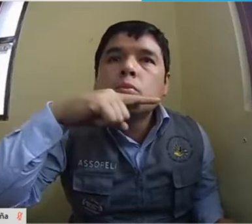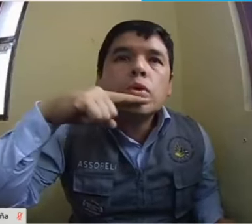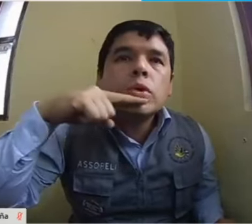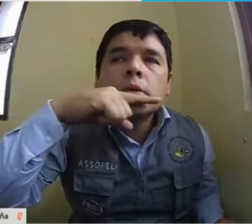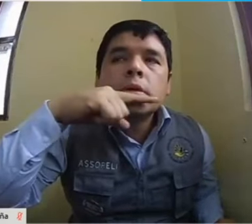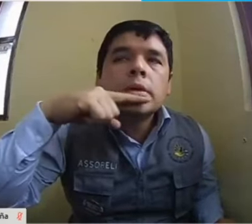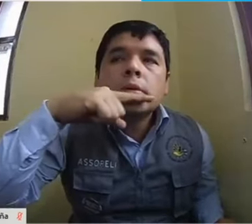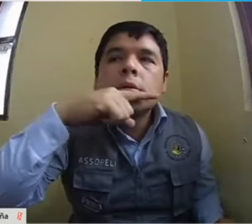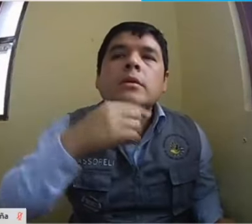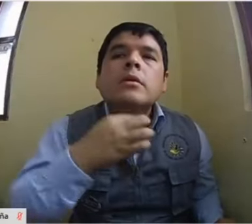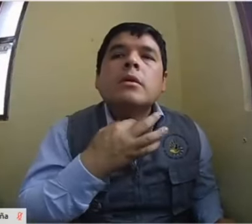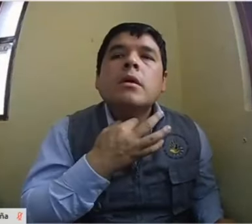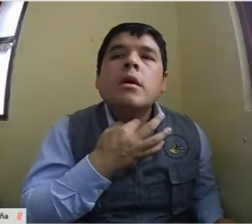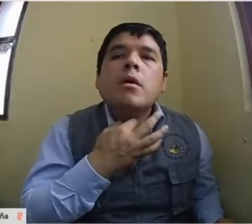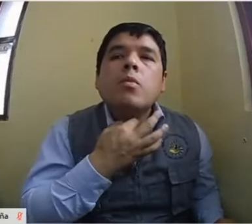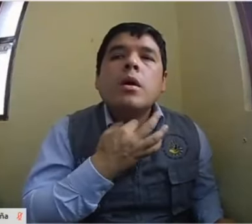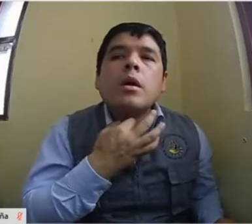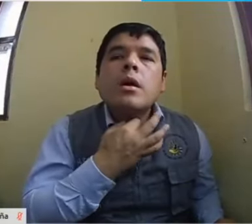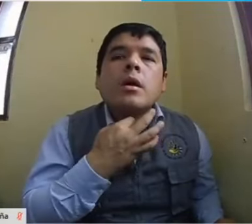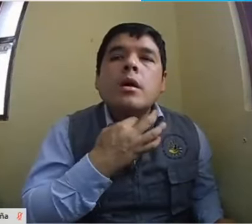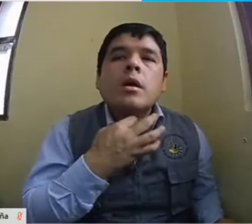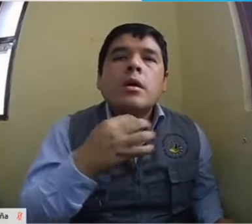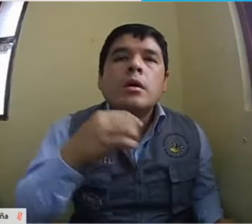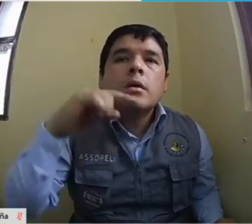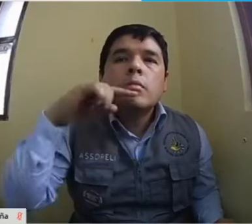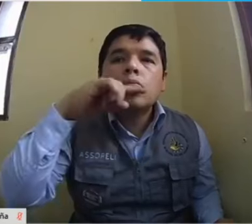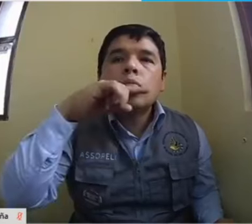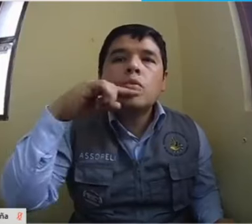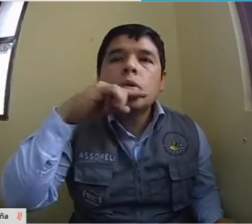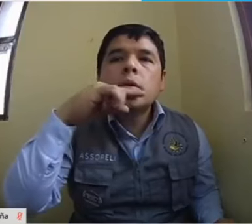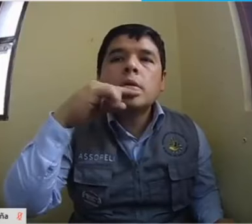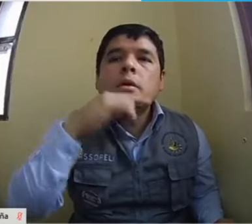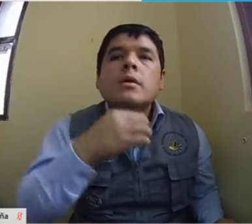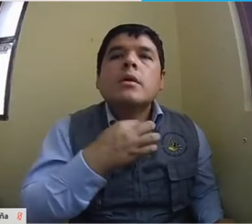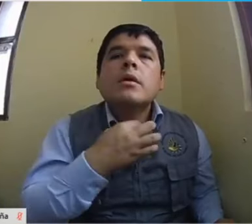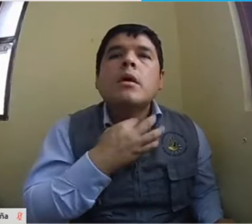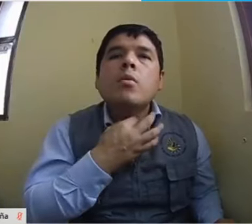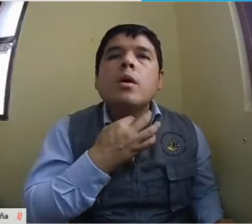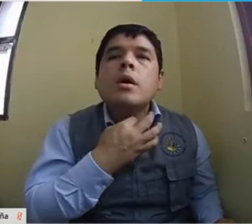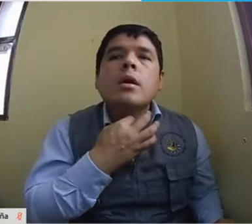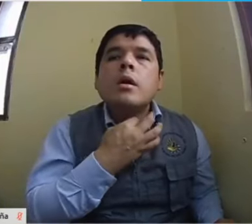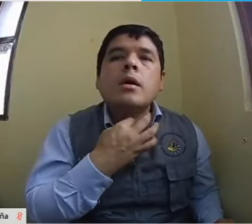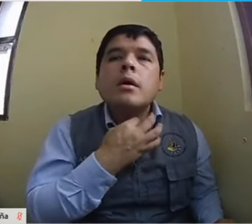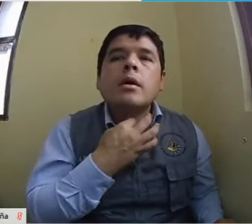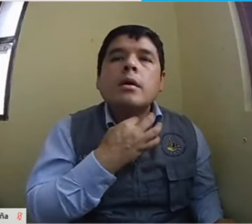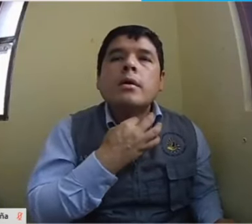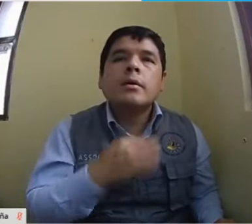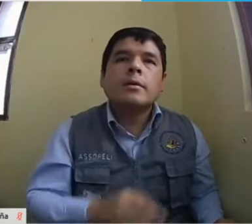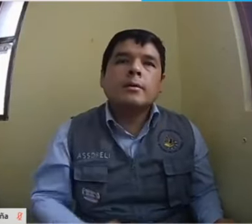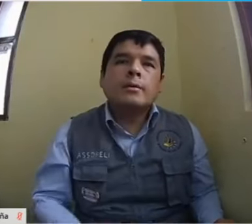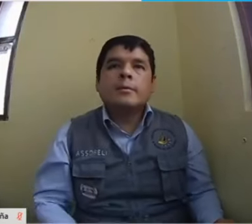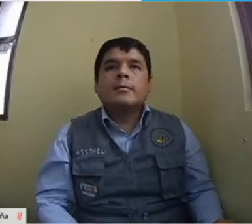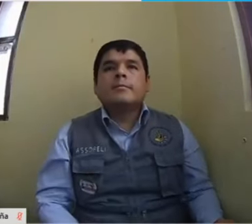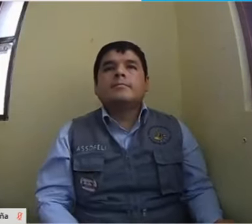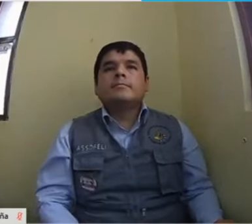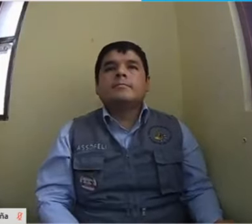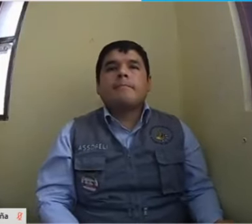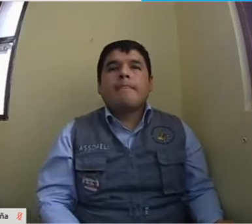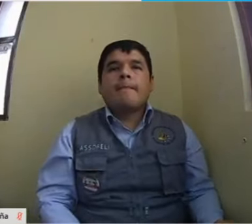la seña de mujer, que es todo el índice recorriendo la parte baja del labio. Mujer y igual.